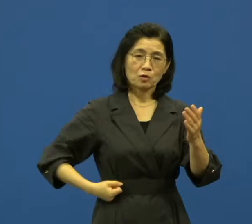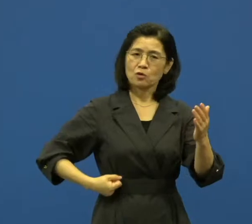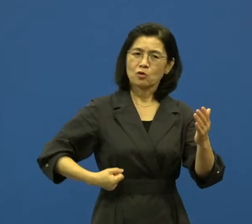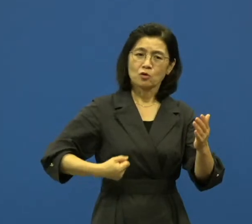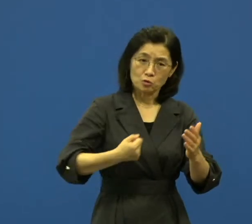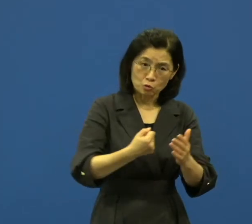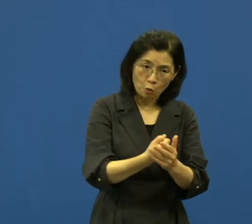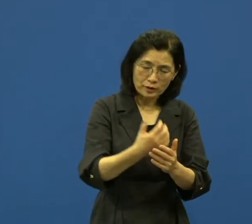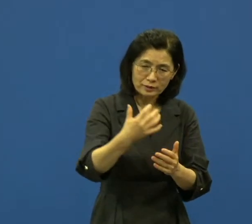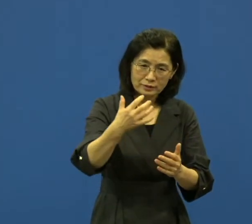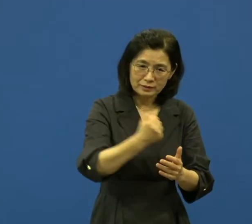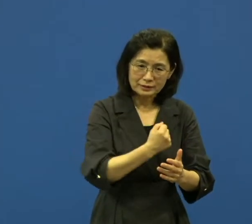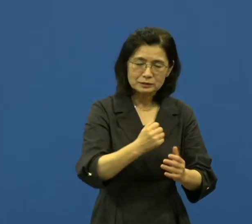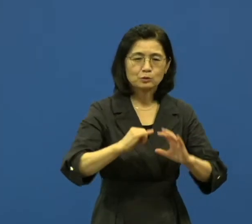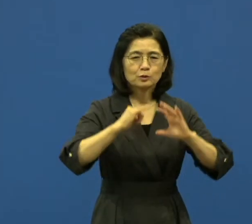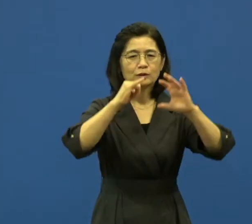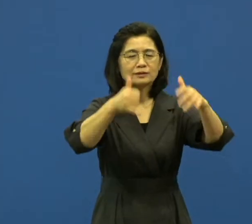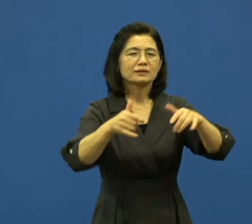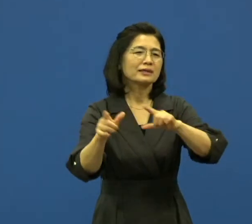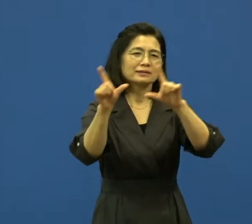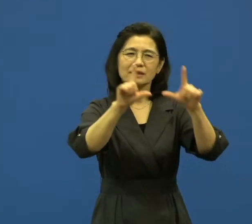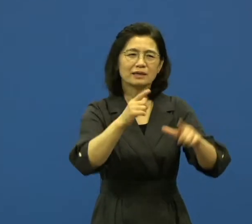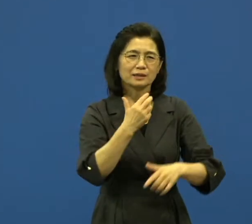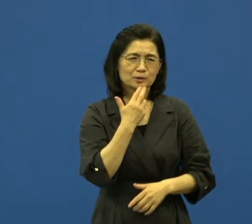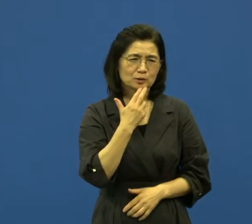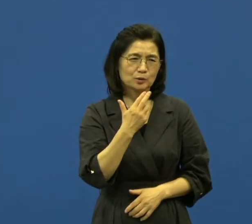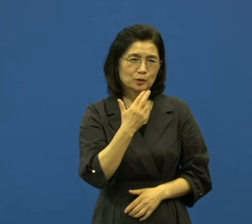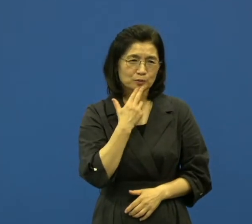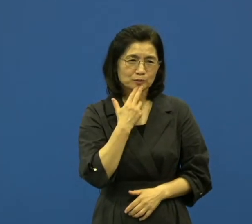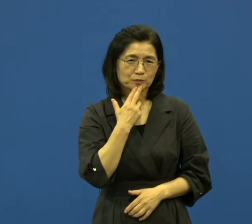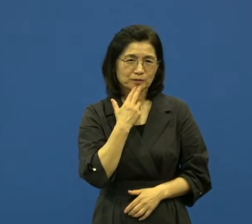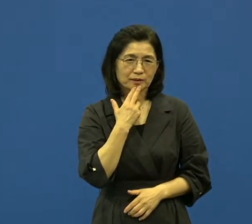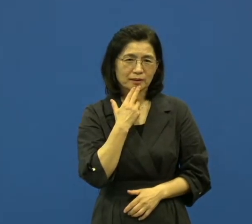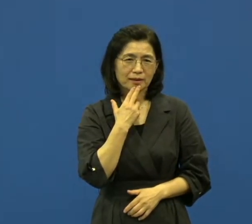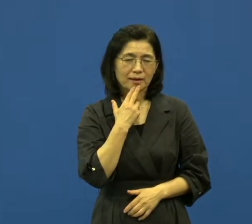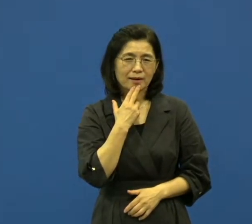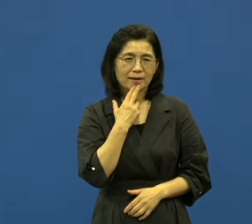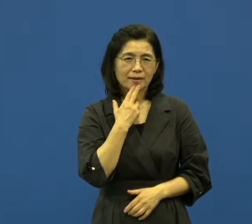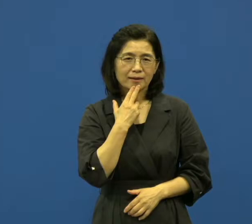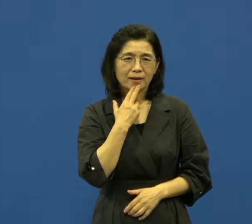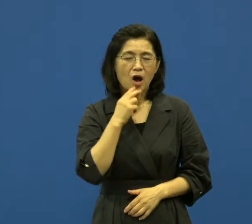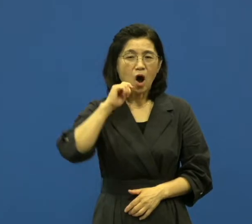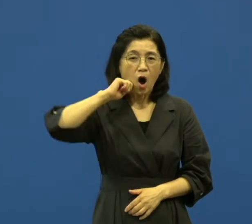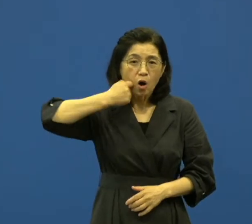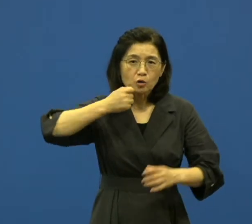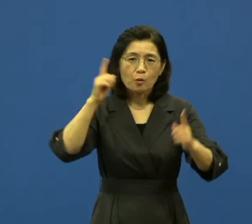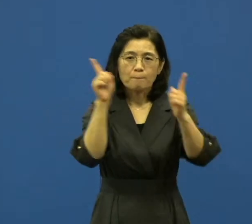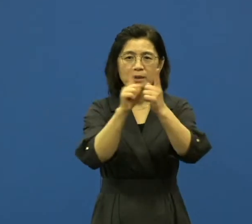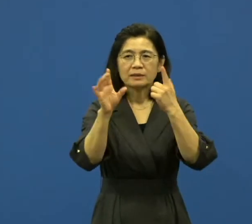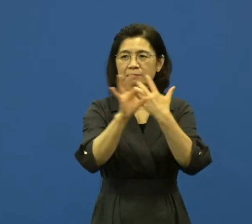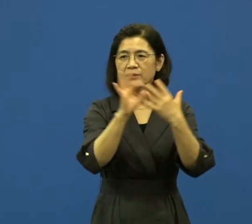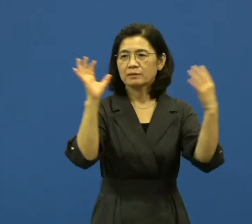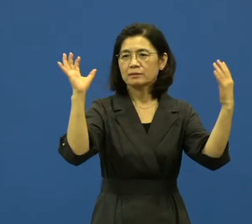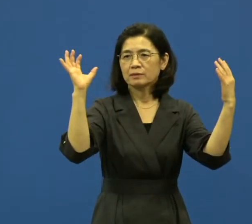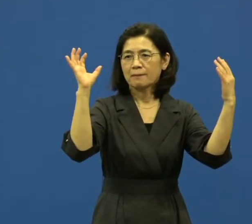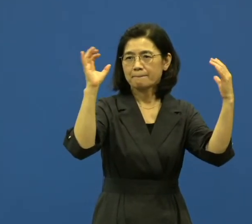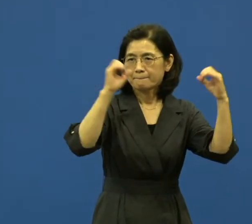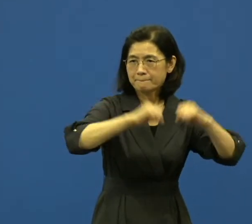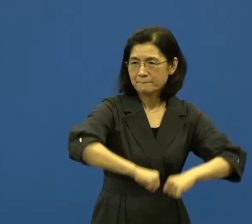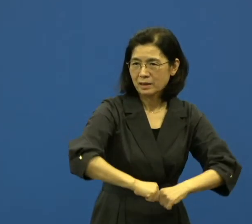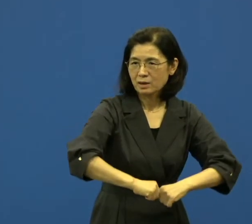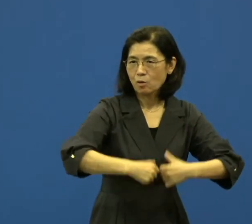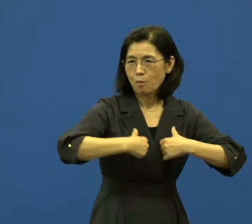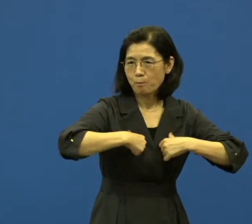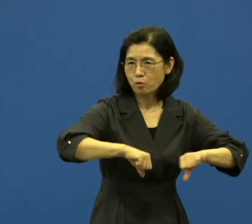살아가기에는 세상이 너무 험악해요. 한 방에 무너져요. 아직도 여전히 자기 자신의